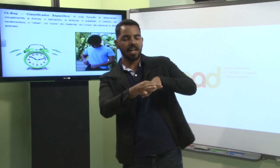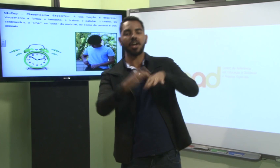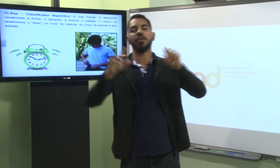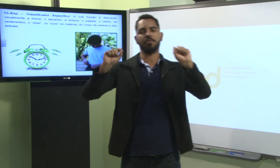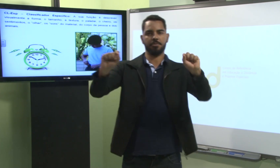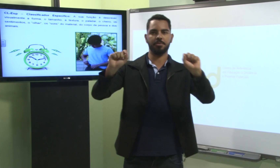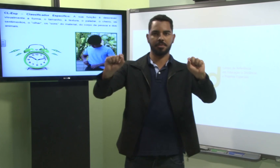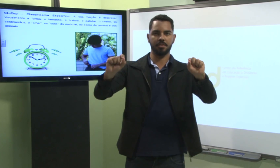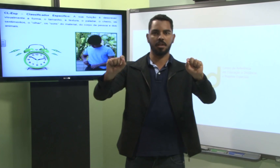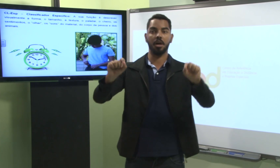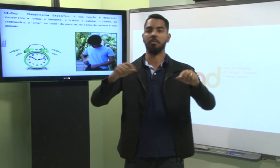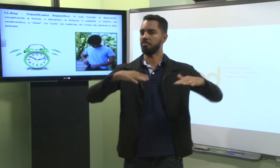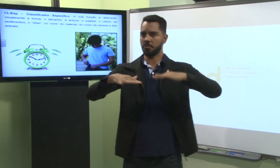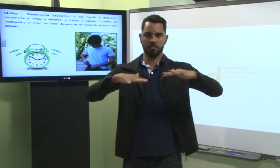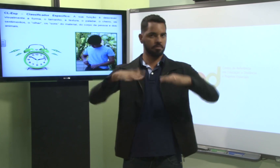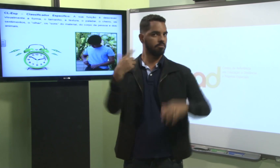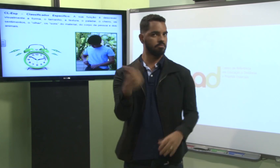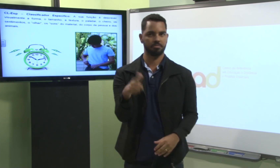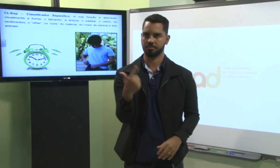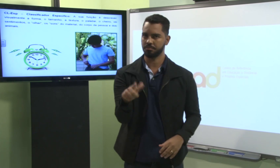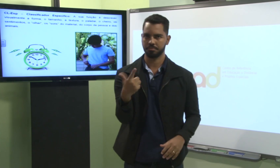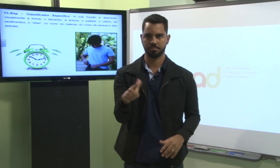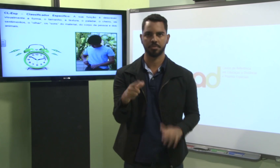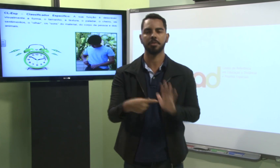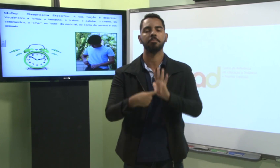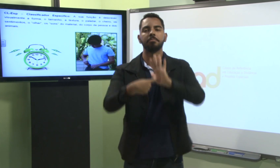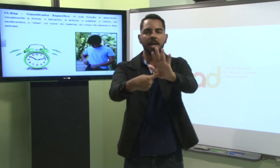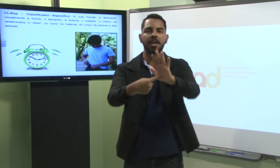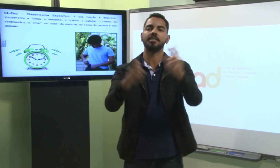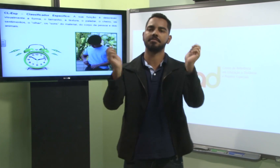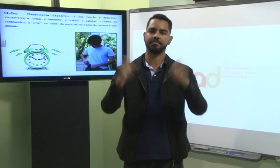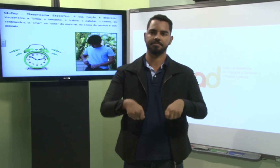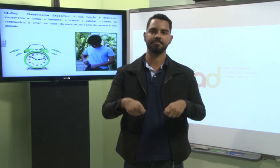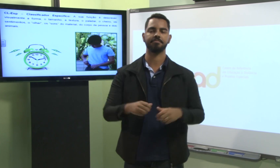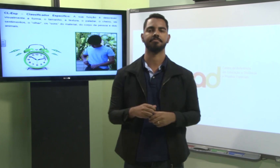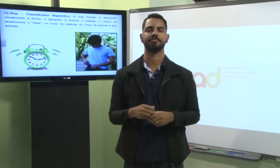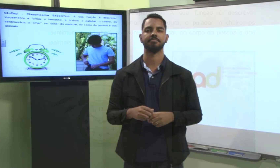ver agora o classificador que especifica.